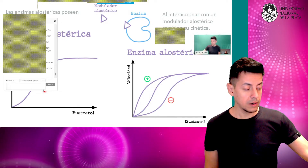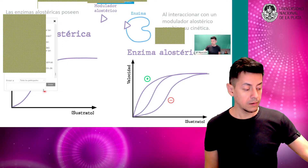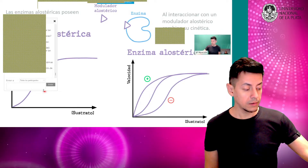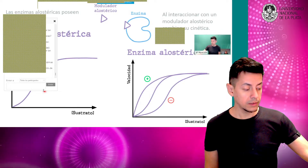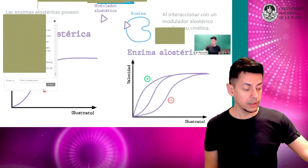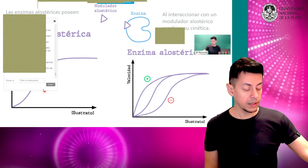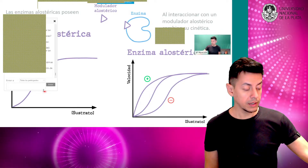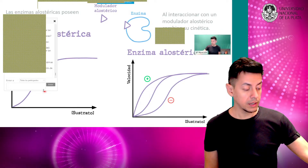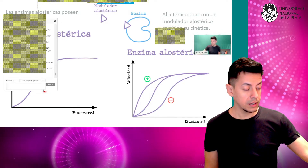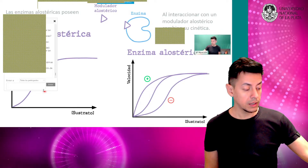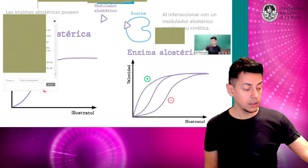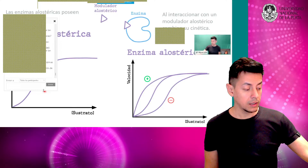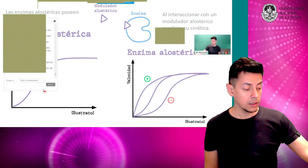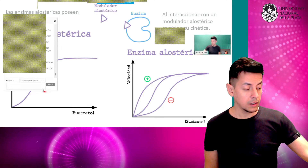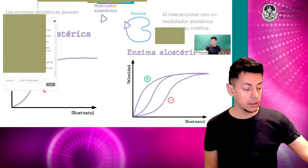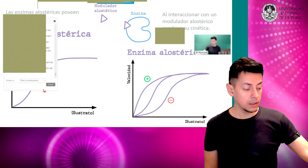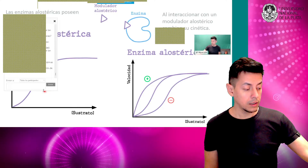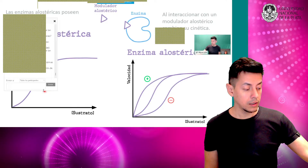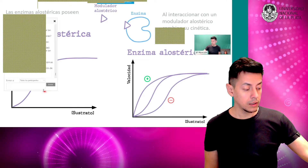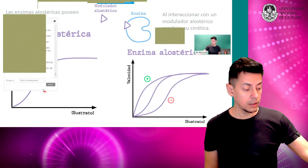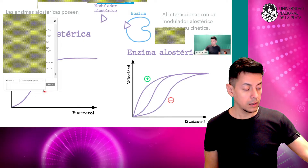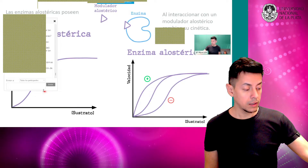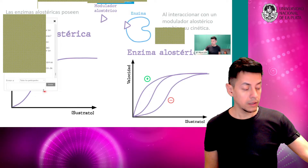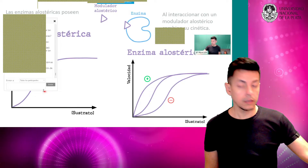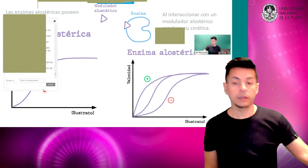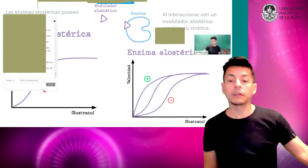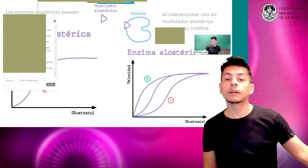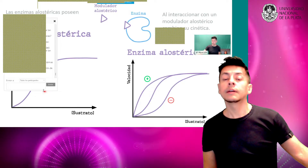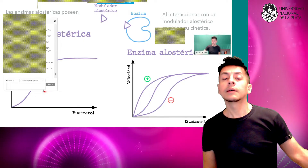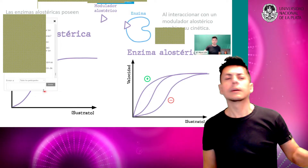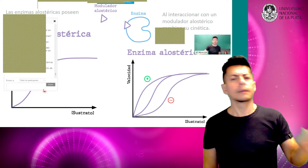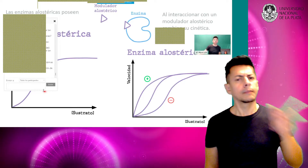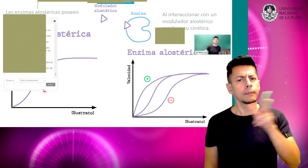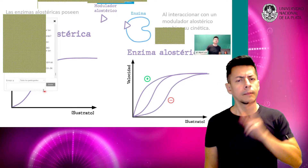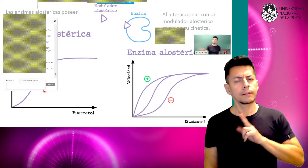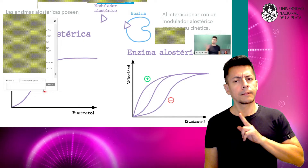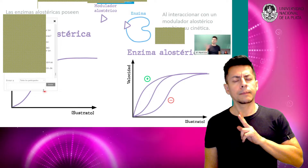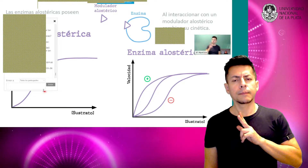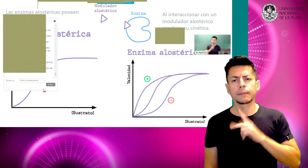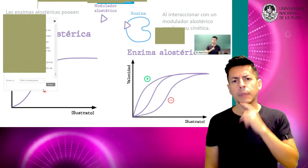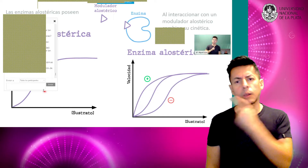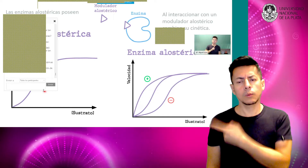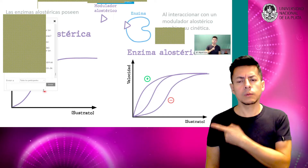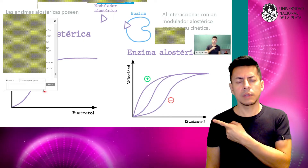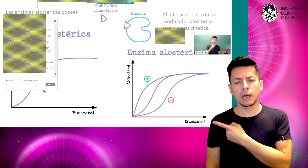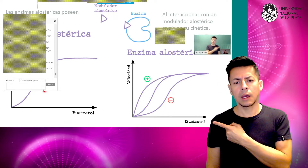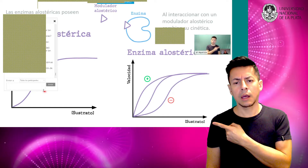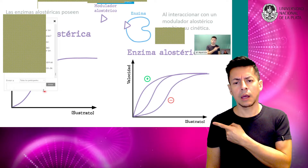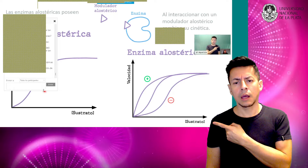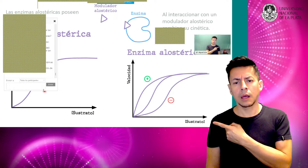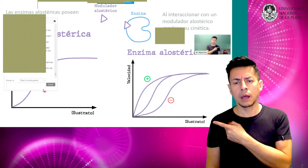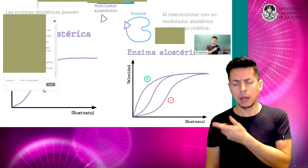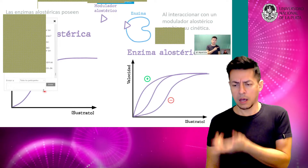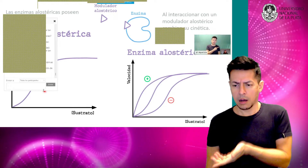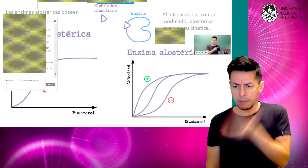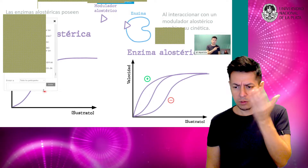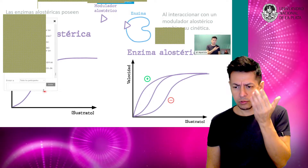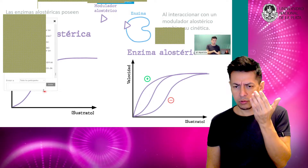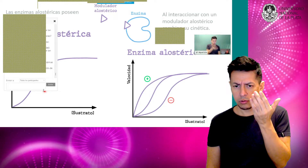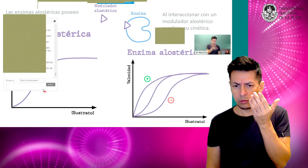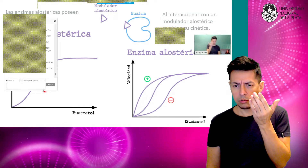Bien, me preguntan, ¿cuándo aumenta o disminuye la reacción de velocidad? ¿En el cuerpo qué produce? Bueno, es una buena pregunta. ¿Por